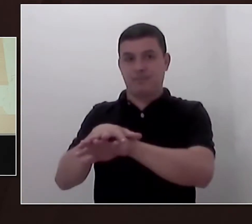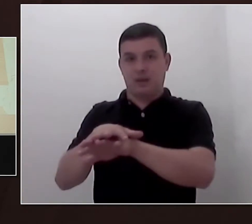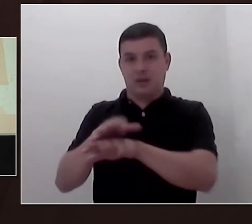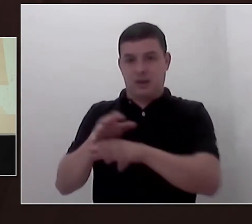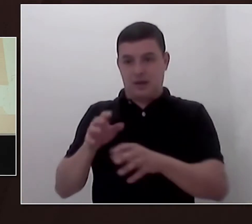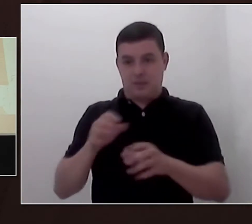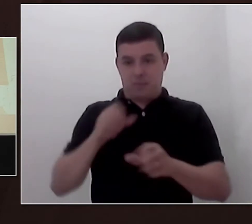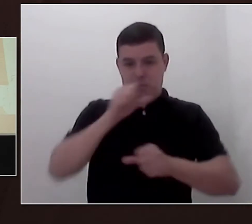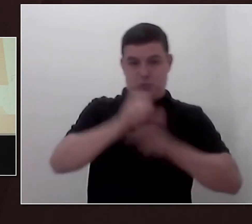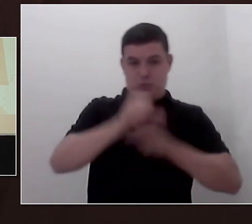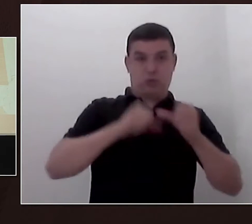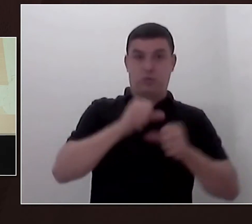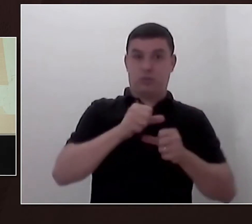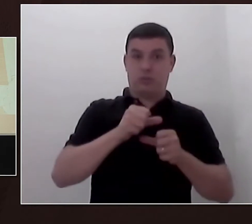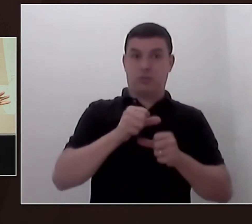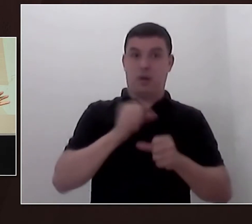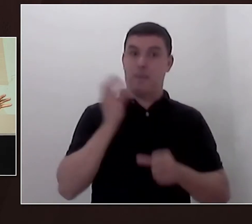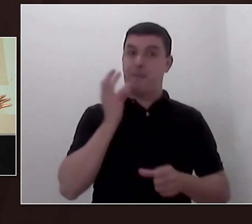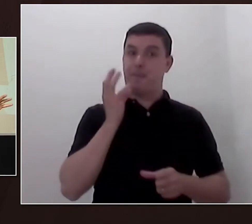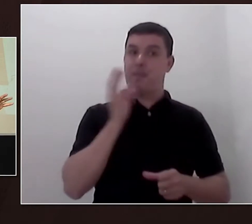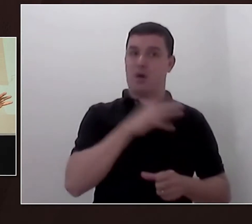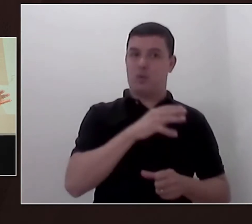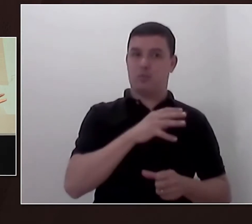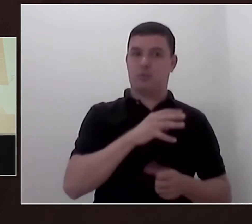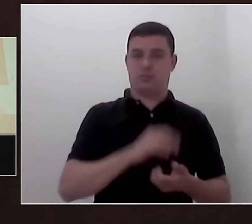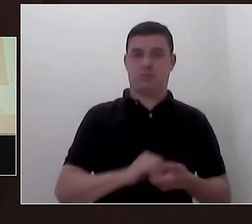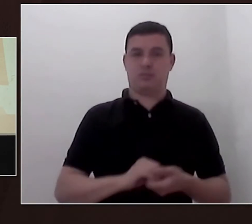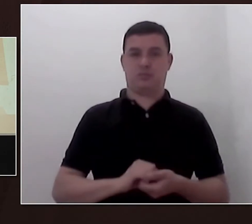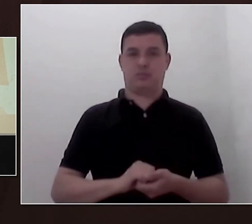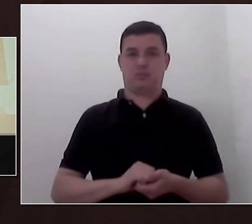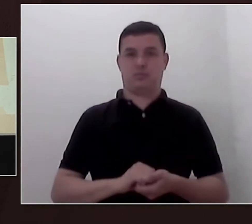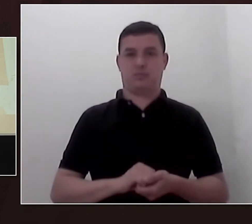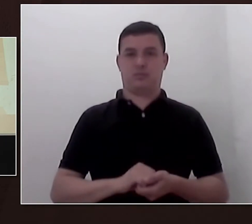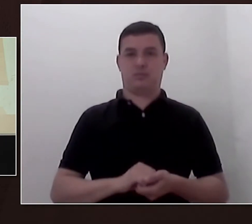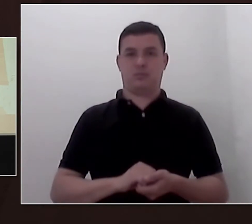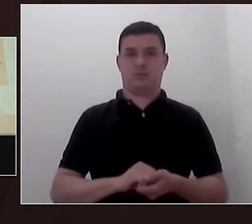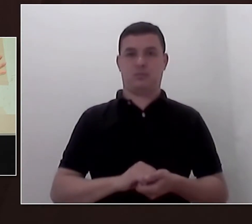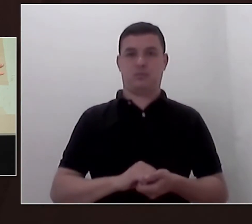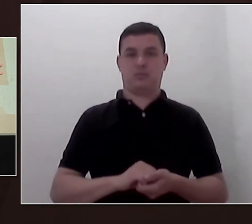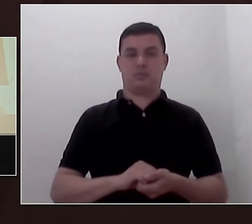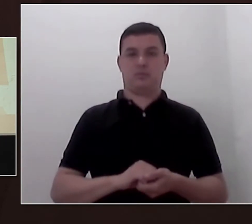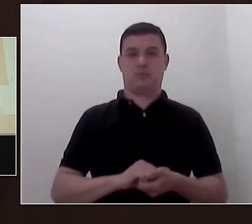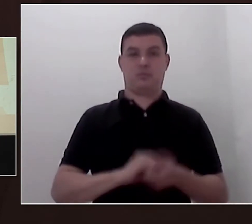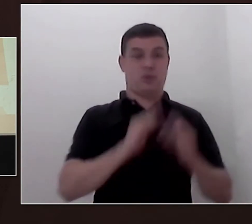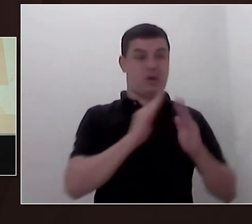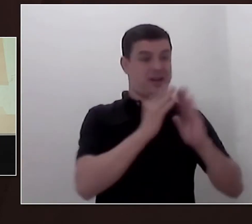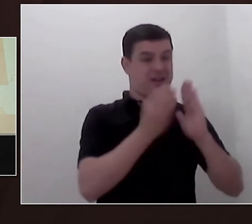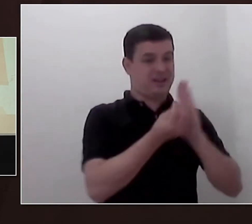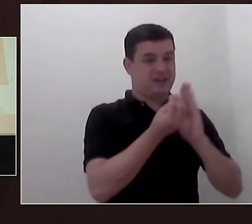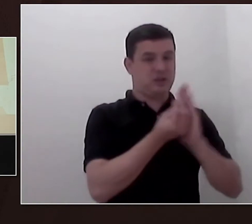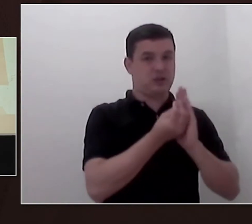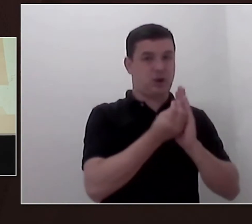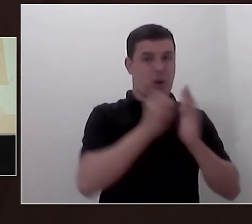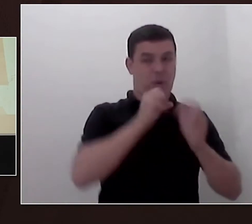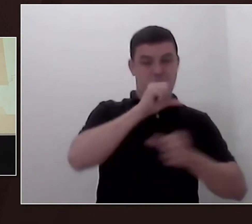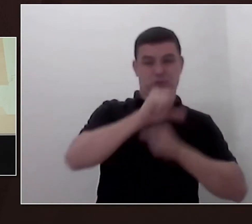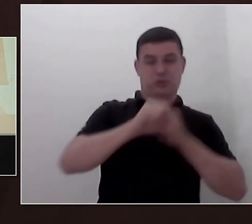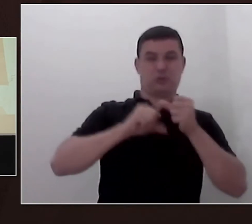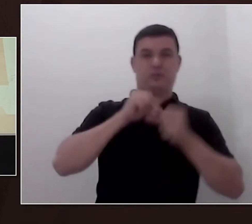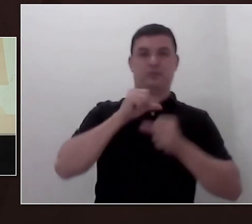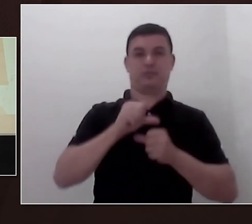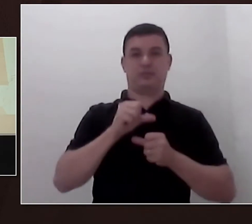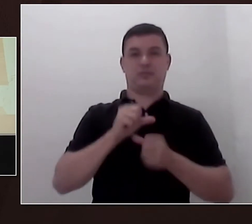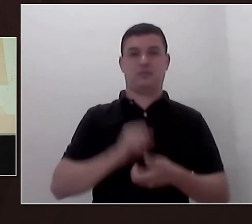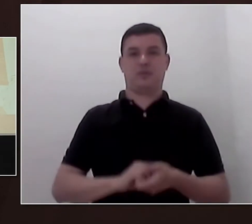para a igreja e foi executada, né, com o surgimento do clero, dos clérigos e